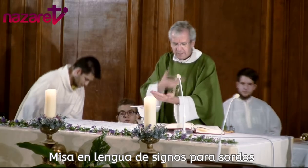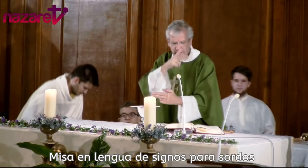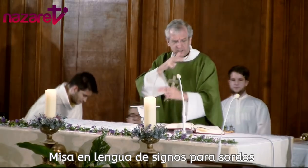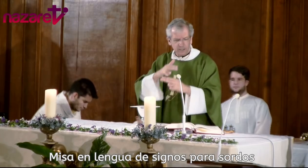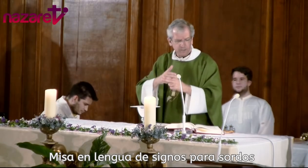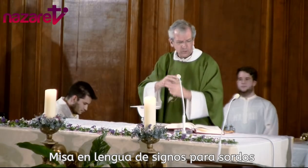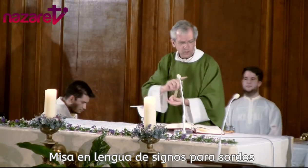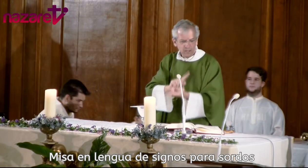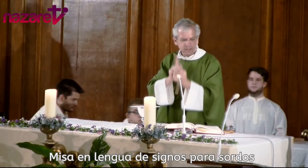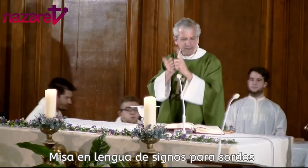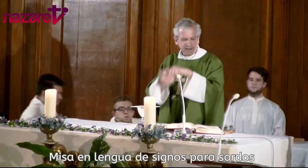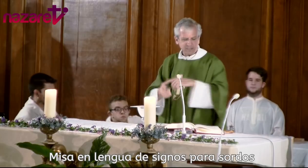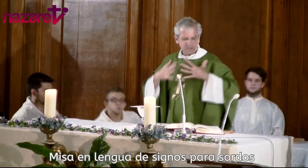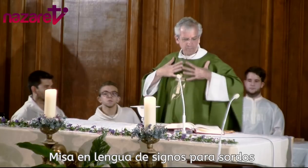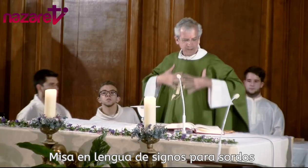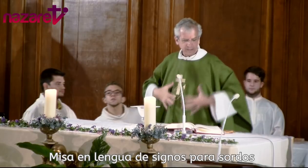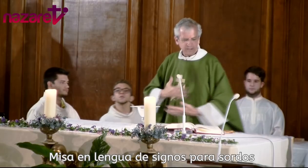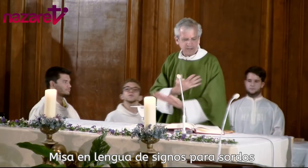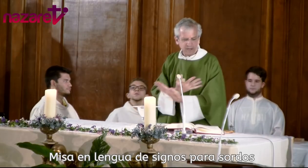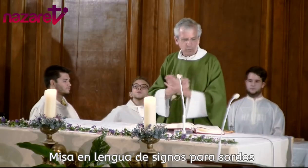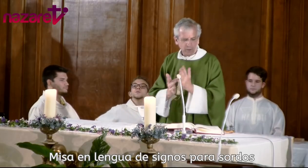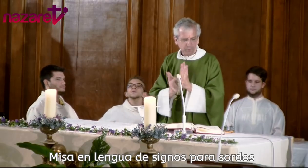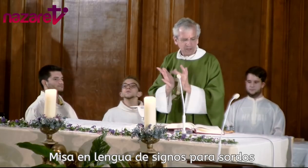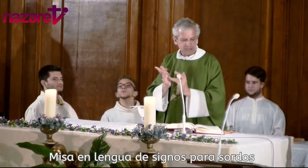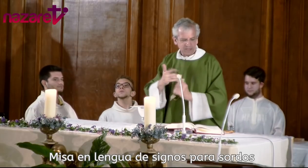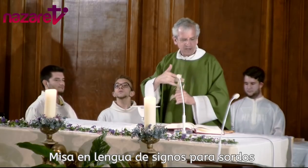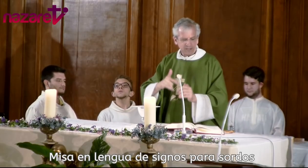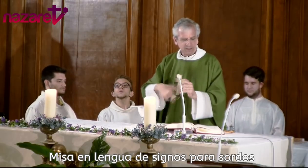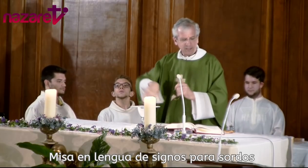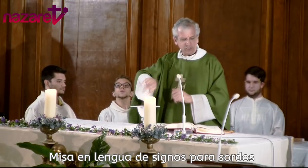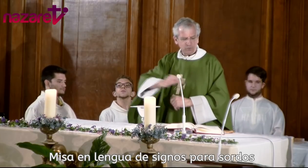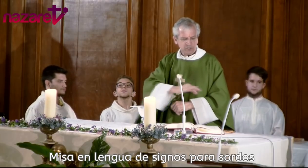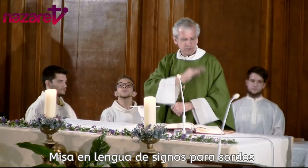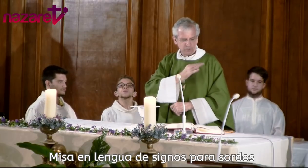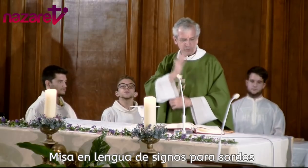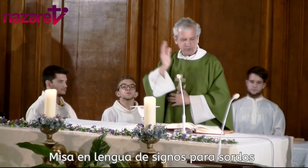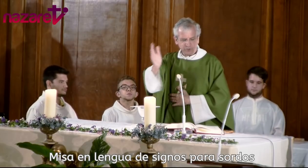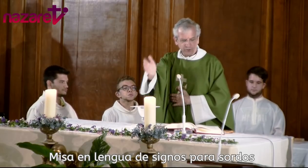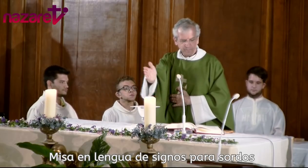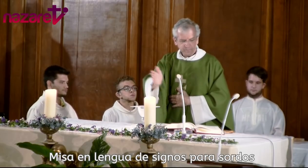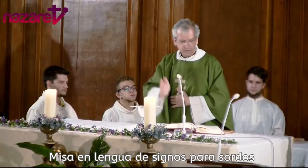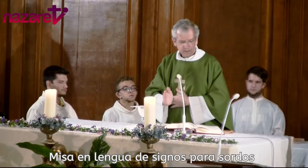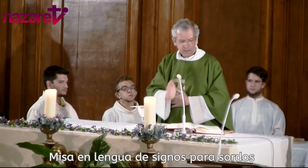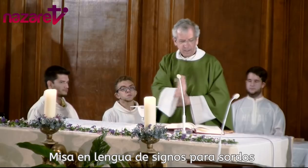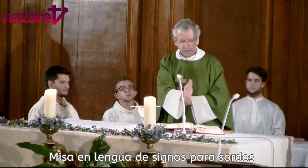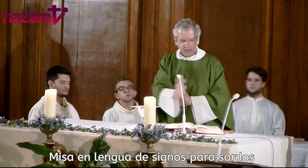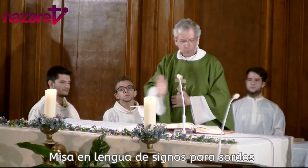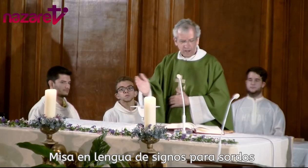y de vino, de manera que se conviertan en el cuerpo y en la sangre de Jesucristo nuestro Señor, el cual,